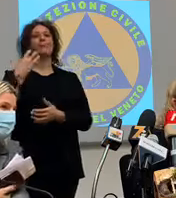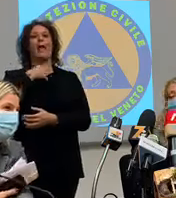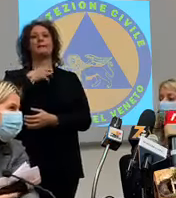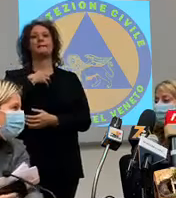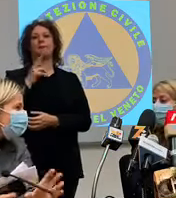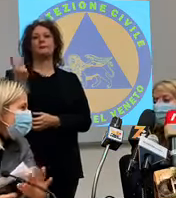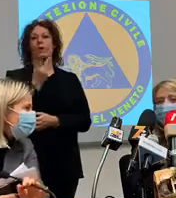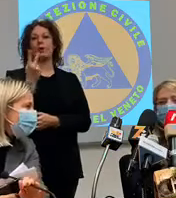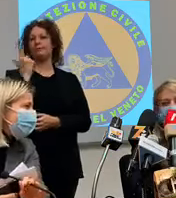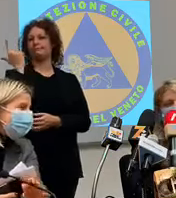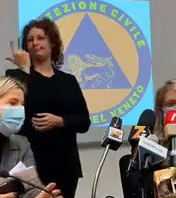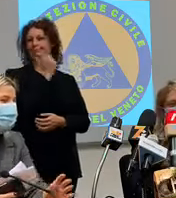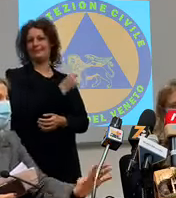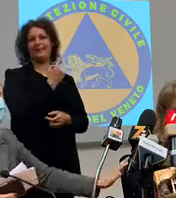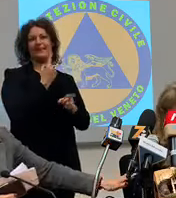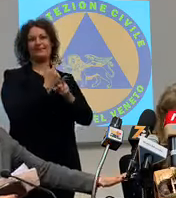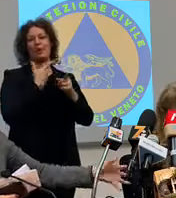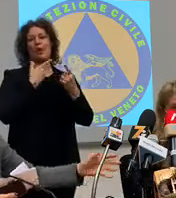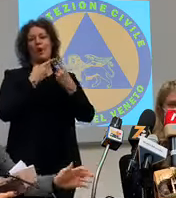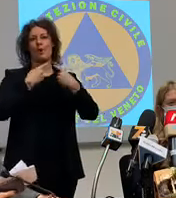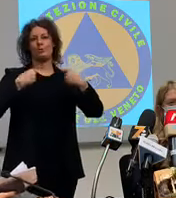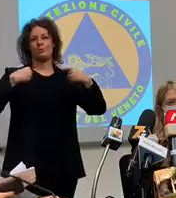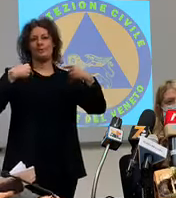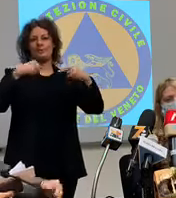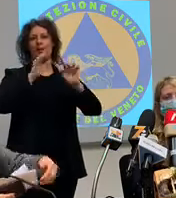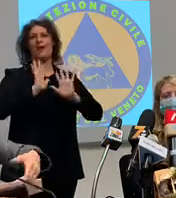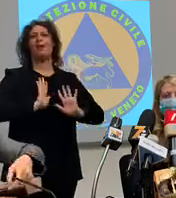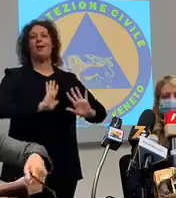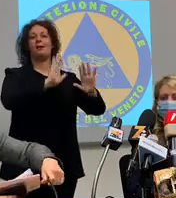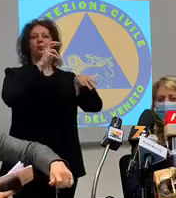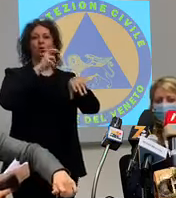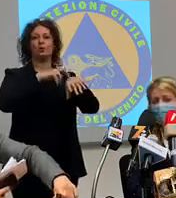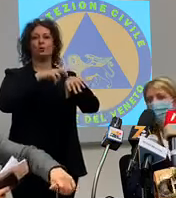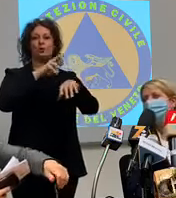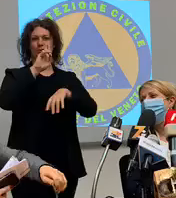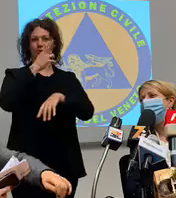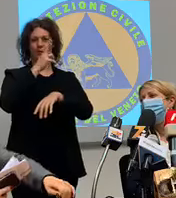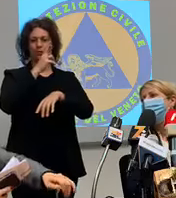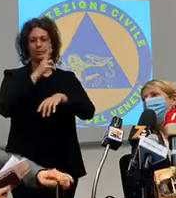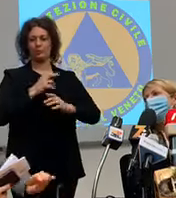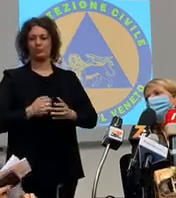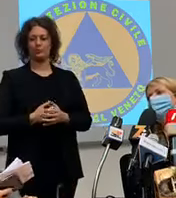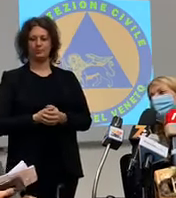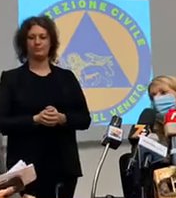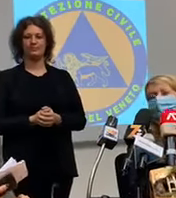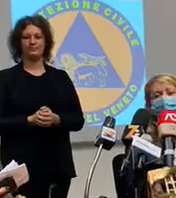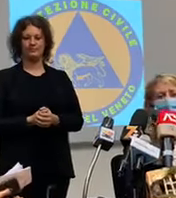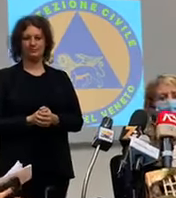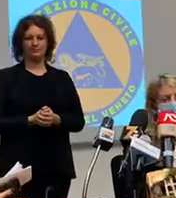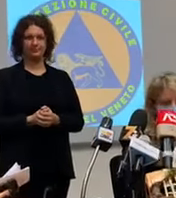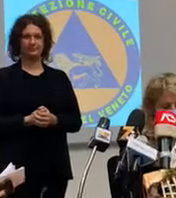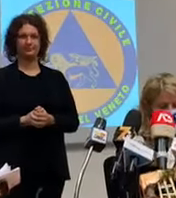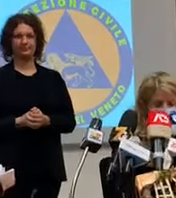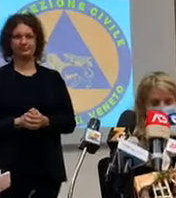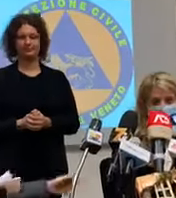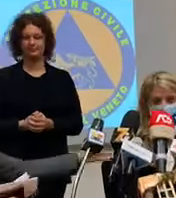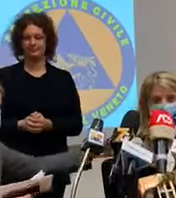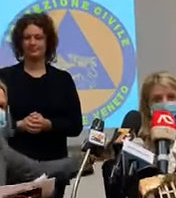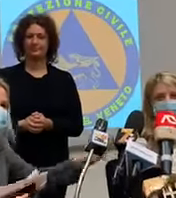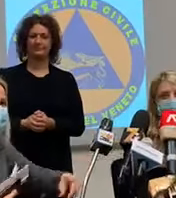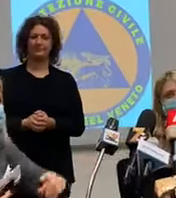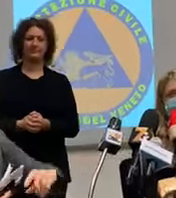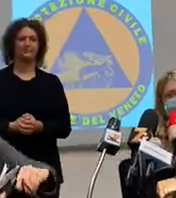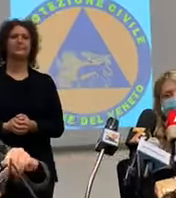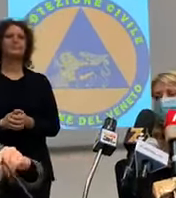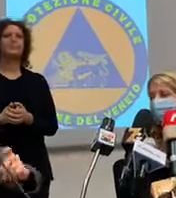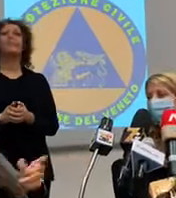dotessa i colleghi faranno un continuum fra qui e il consiglio Va bene va beneo